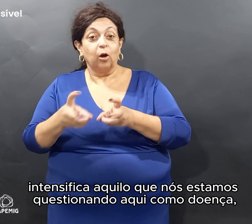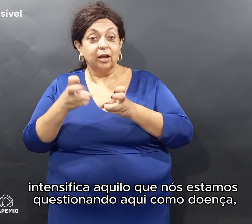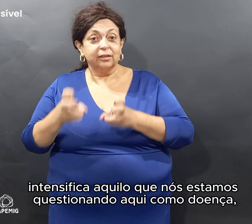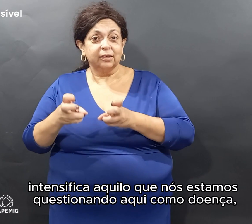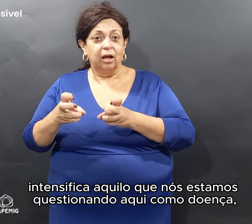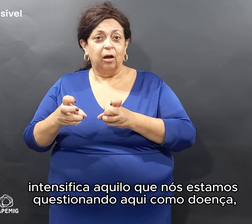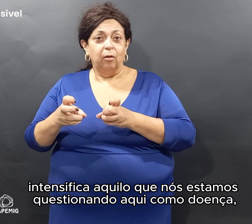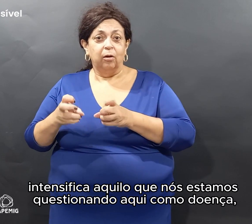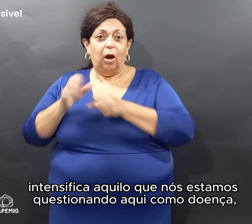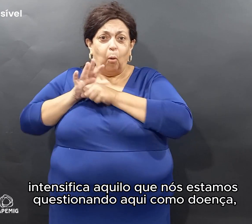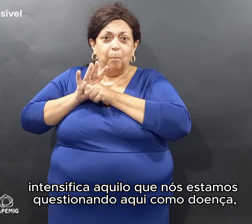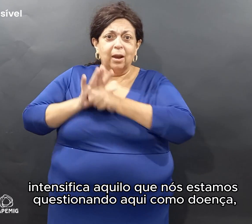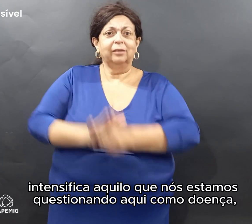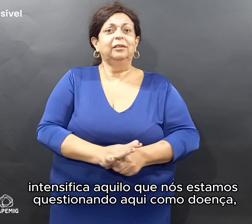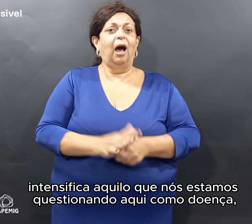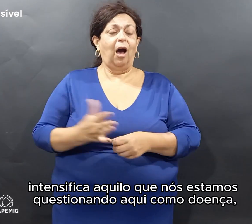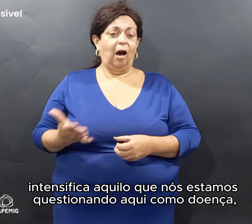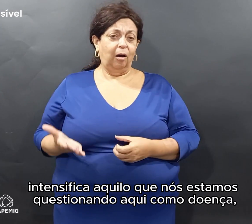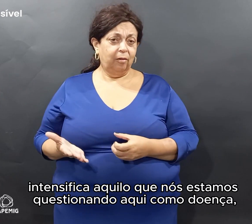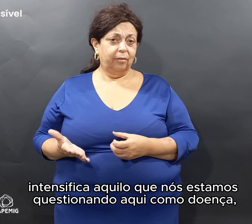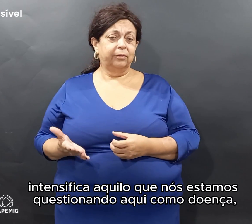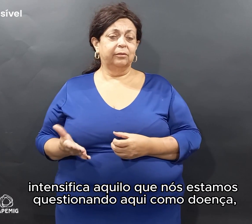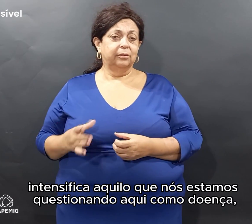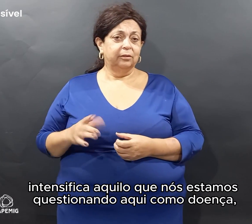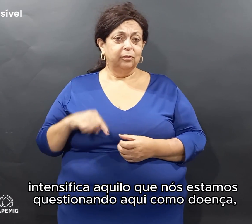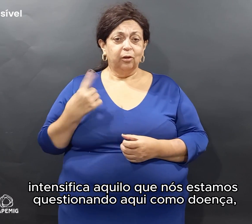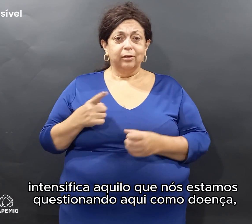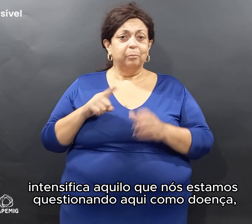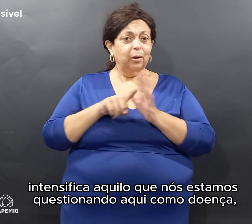opressão, intensifica aquilo que, né, nós